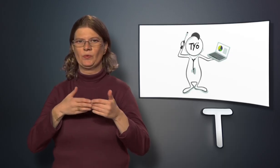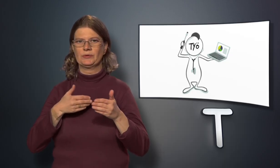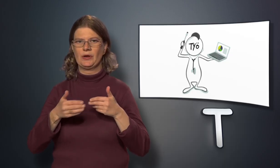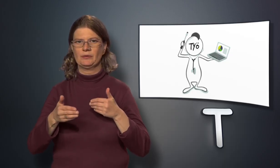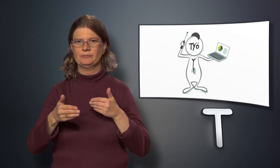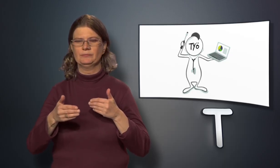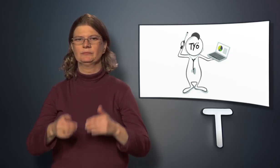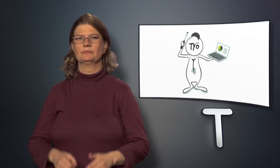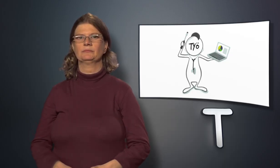Työ.